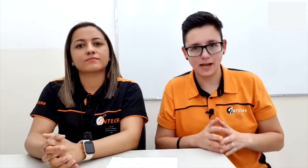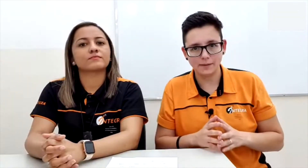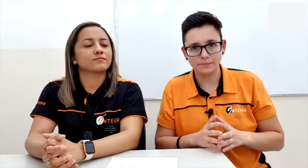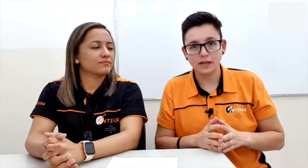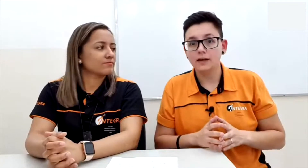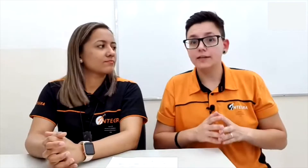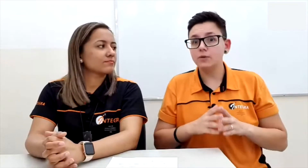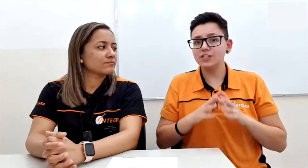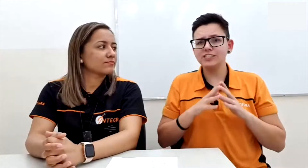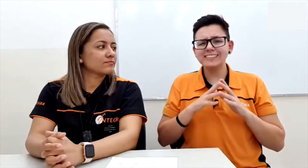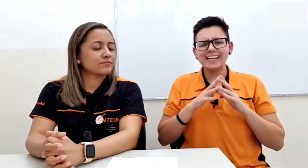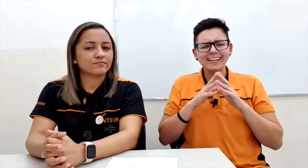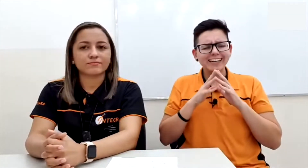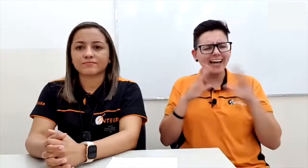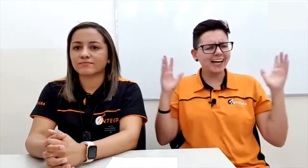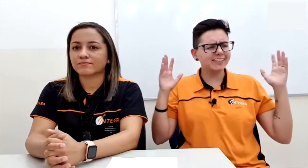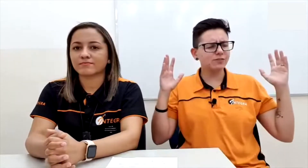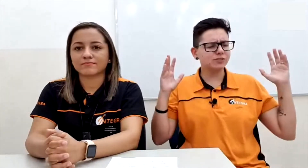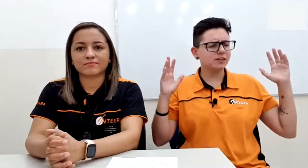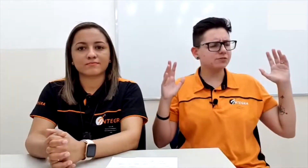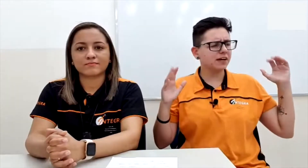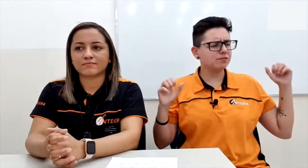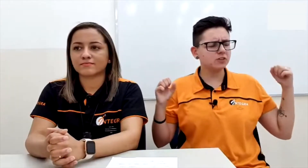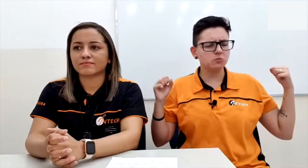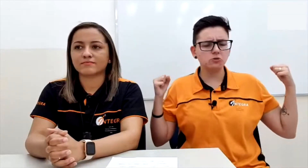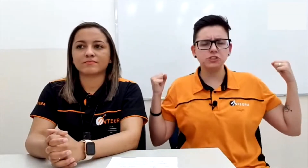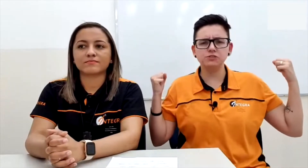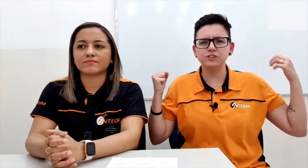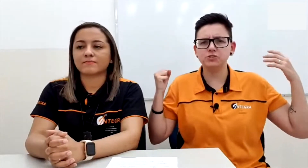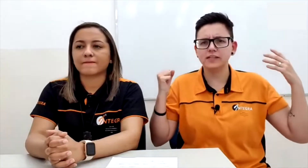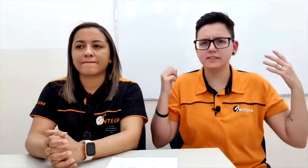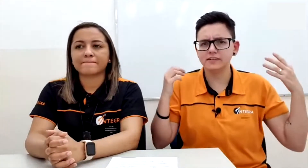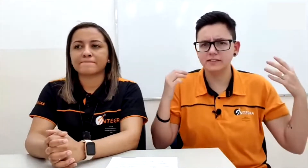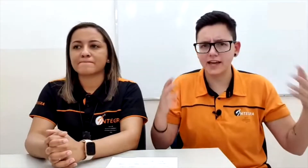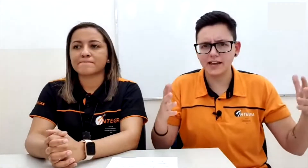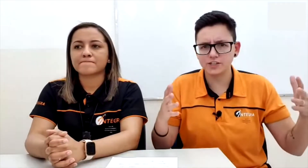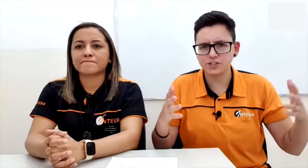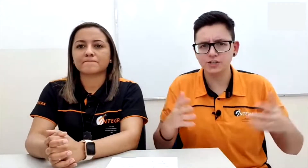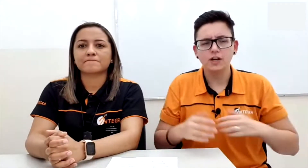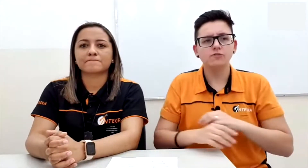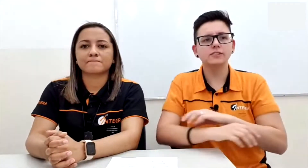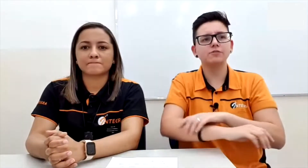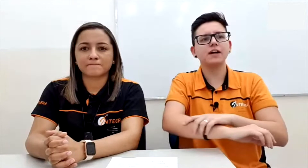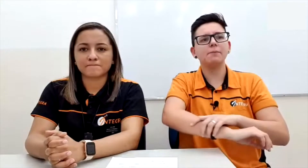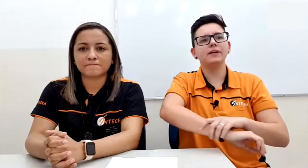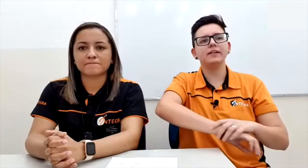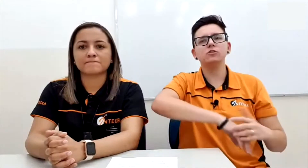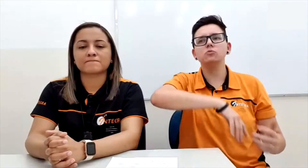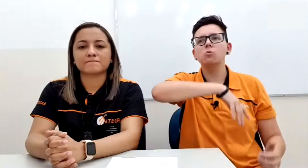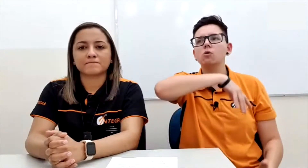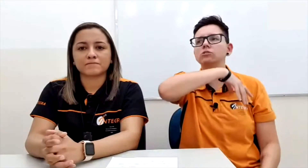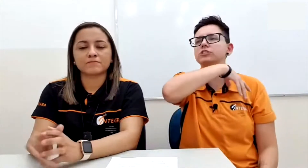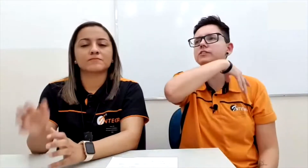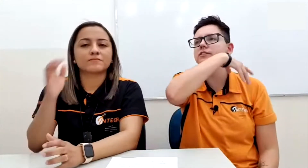tá? Não adianta nada você ficar vendo um monte de vídeo na internet, você ficar aprendendo um monte de